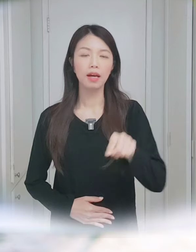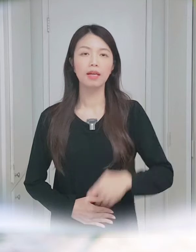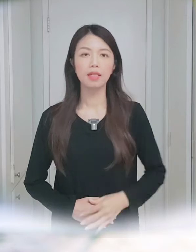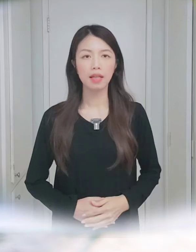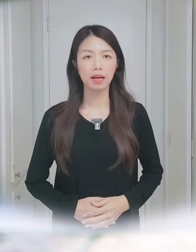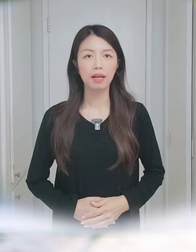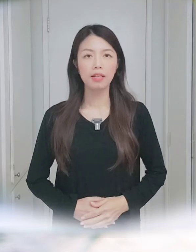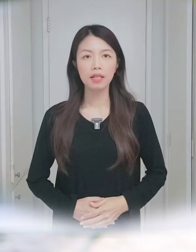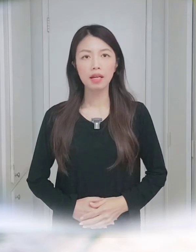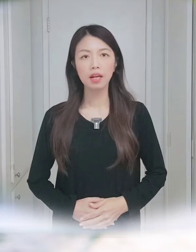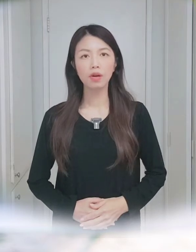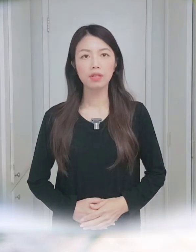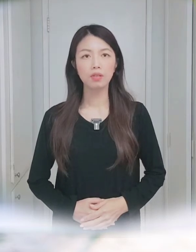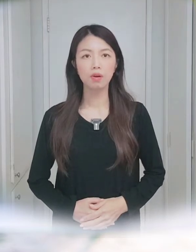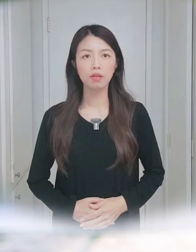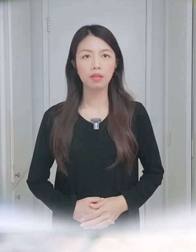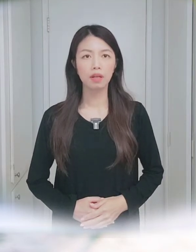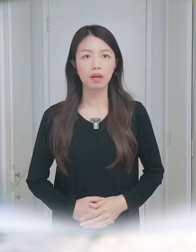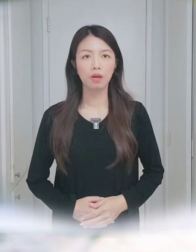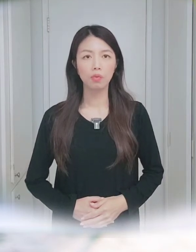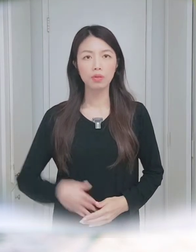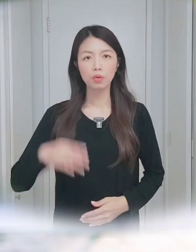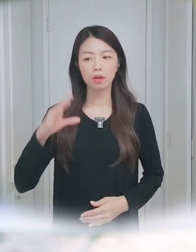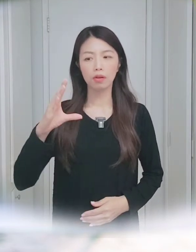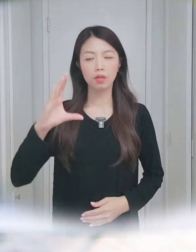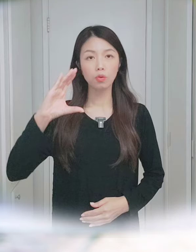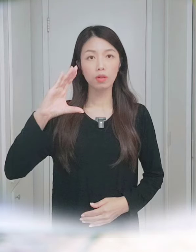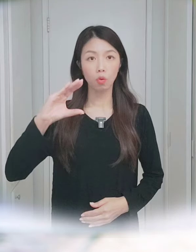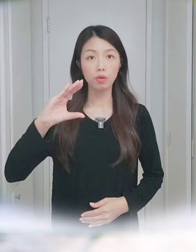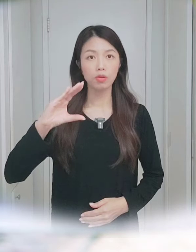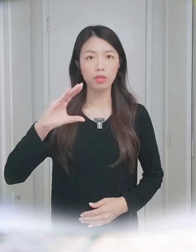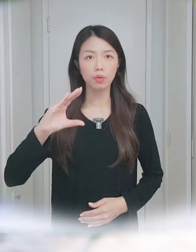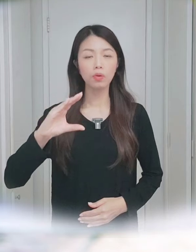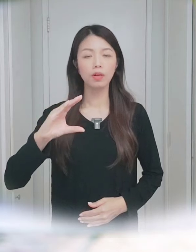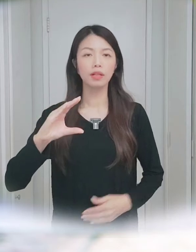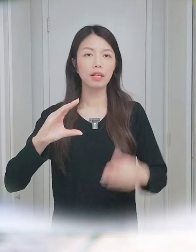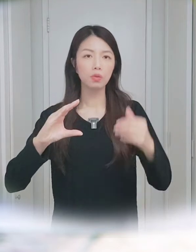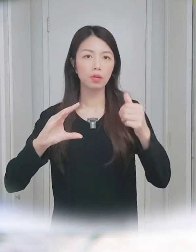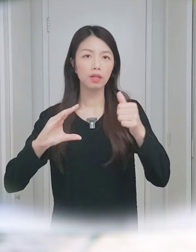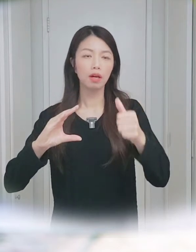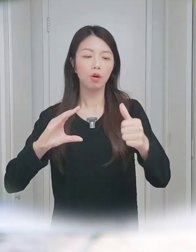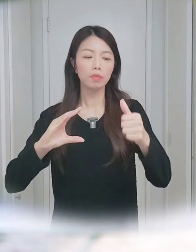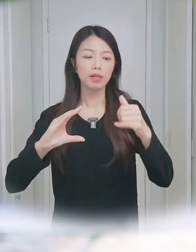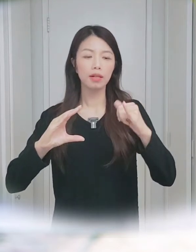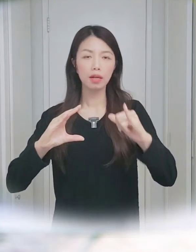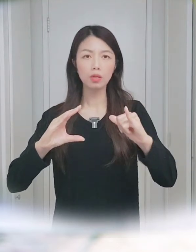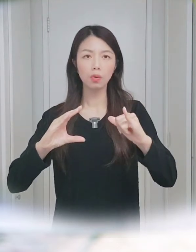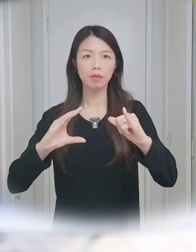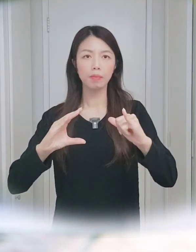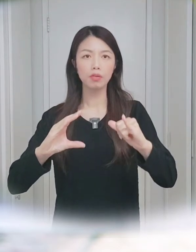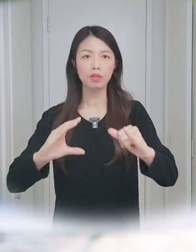이 세상이라고 한 뜻의 수어는 왼손은 이렇게 손을 오므려 주시고 다른 손은